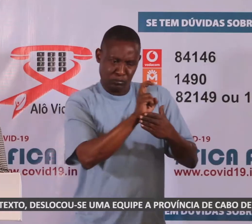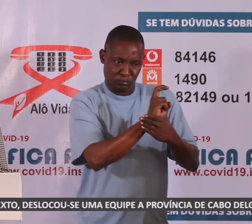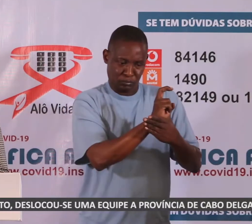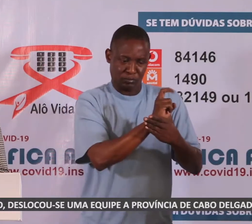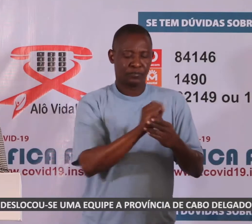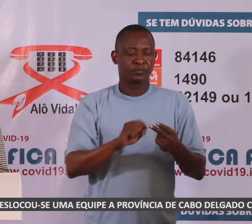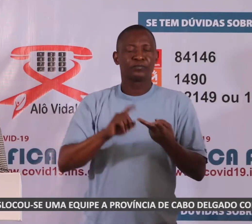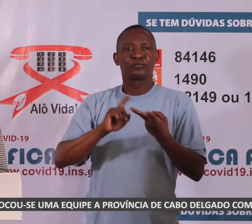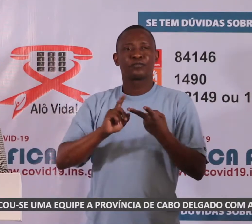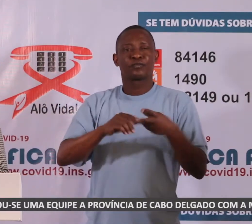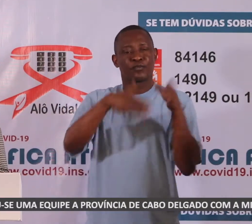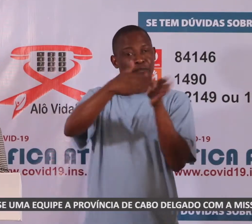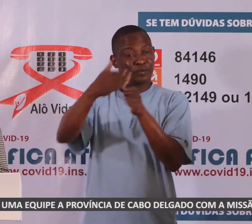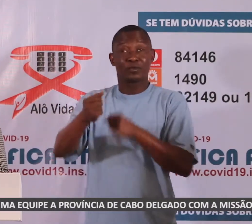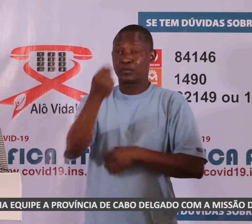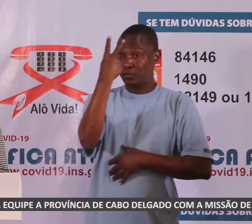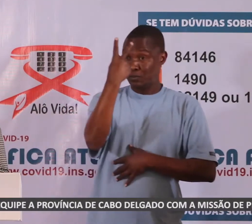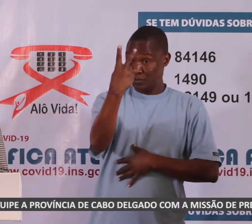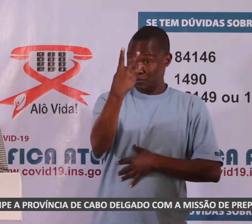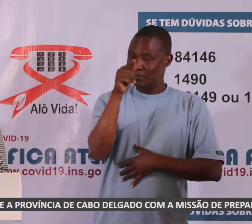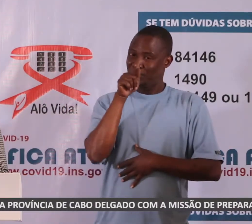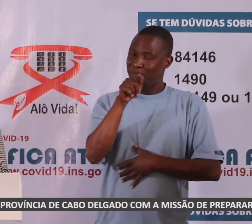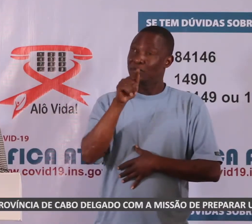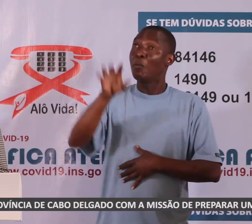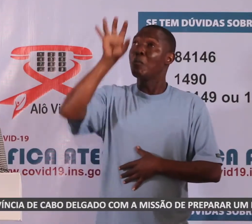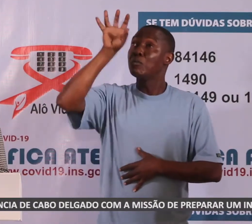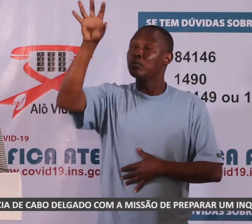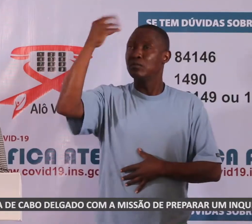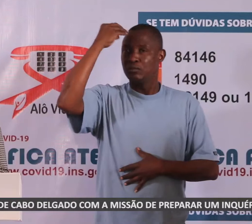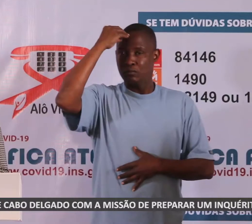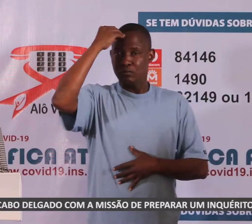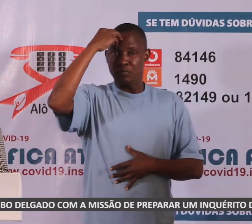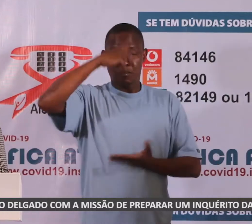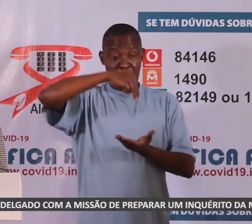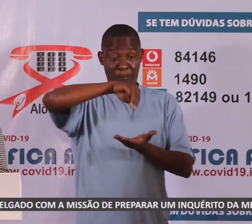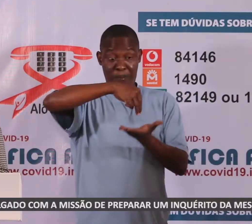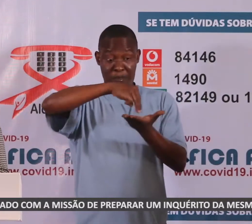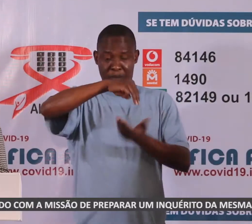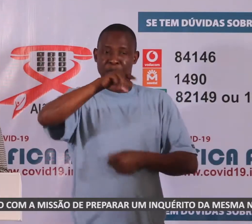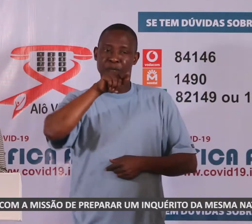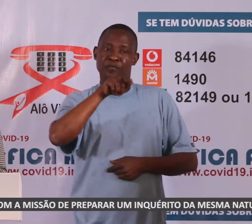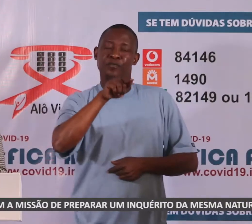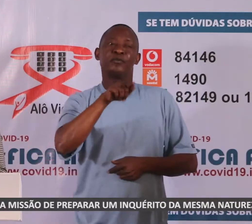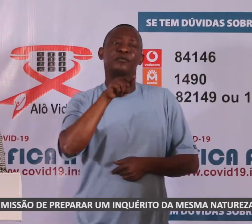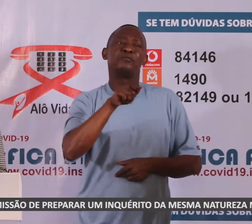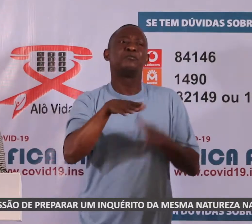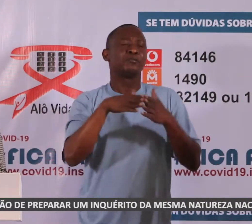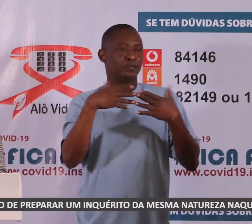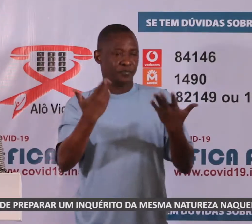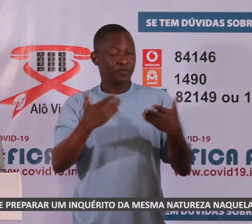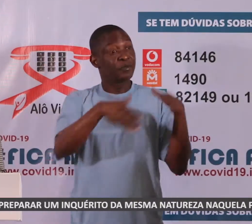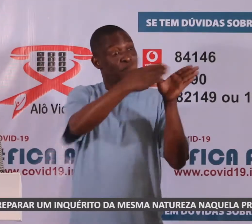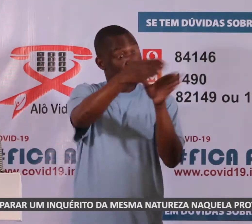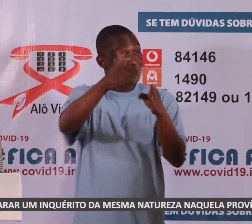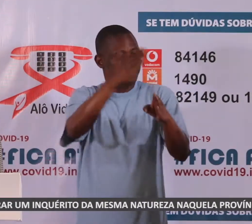2 casos são da província de Maputo, cidade da Matola, ambos resultam do controle de indivíduos ou de pessoas